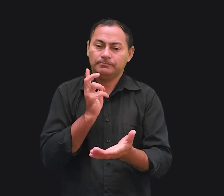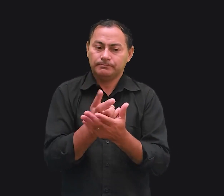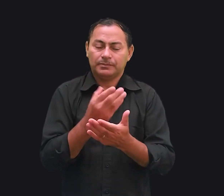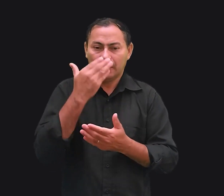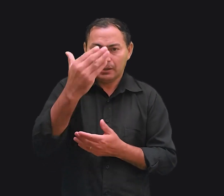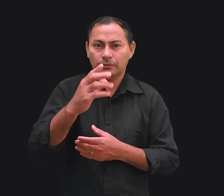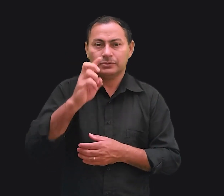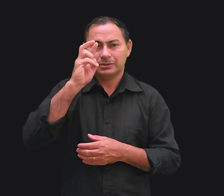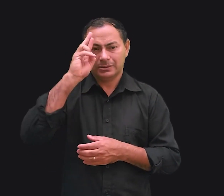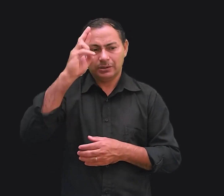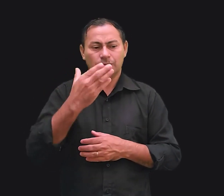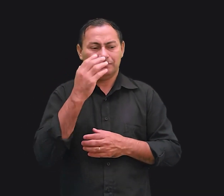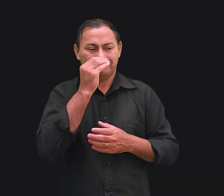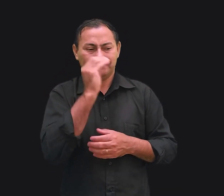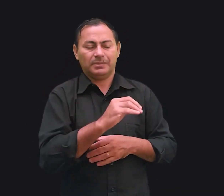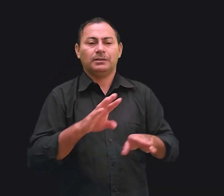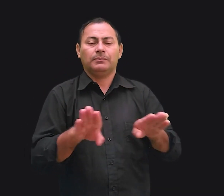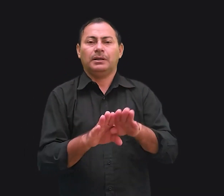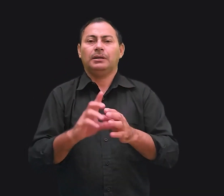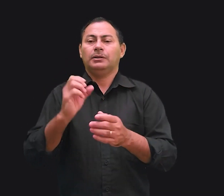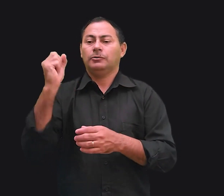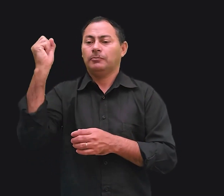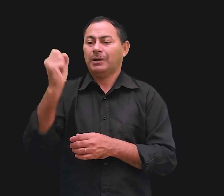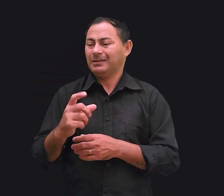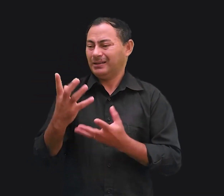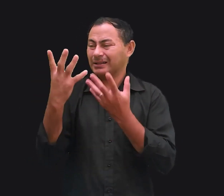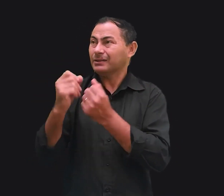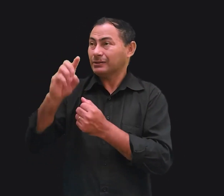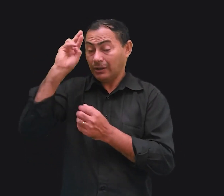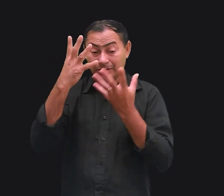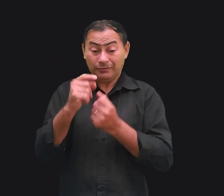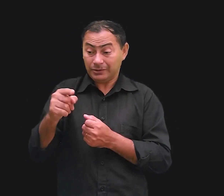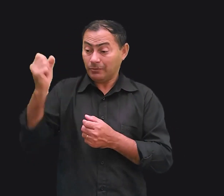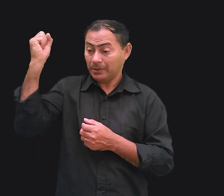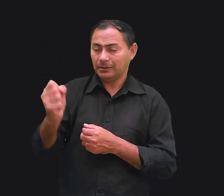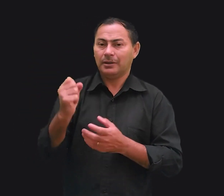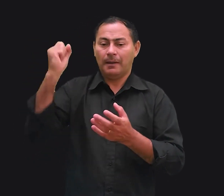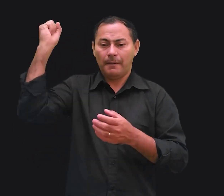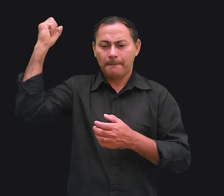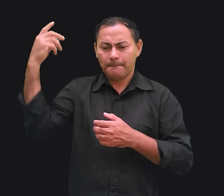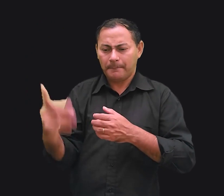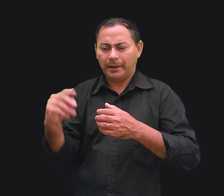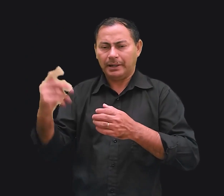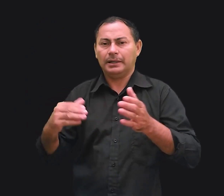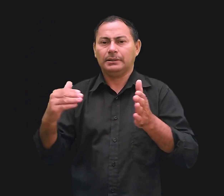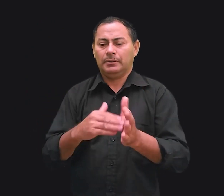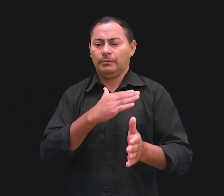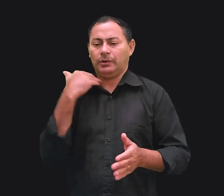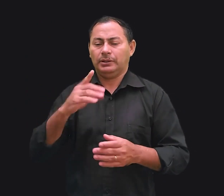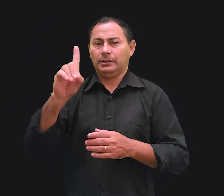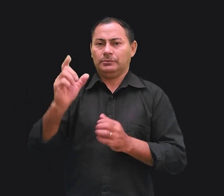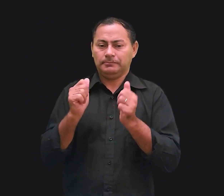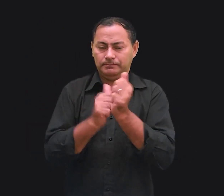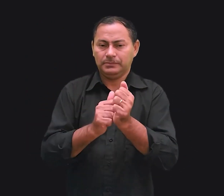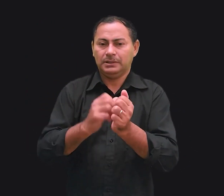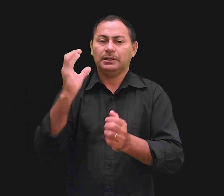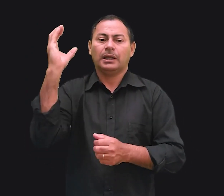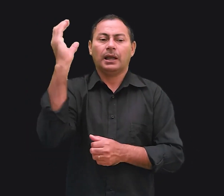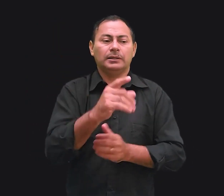passa em frente do Senhor rejeitado e o Senhor rejeitado o mata. Ele o espanca até a morte. Deus se aproxima de Caim